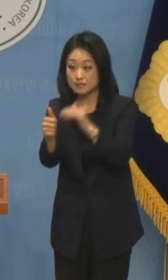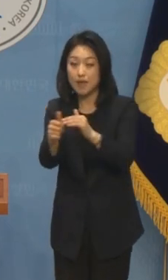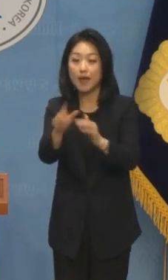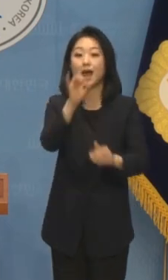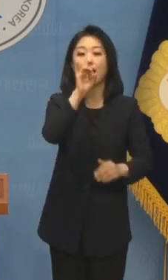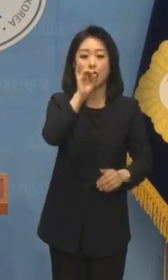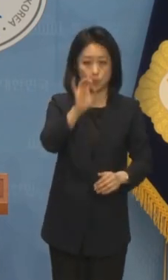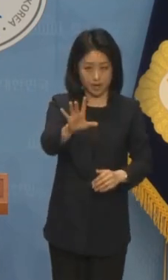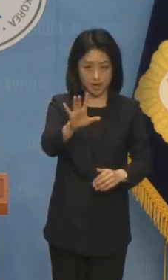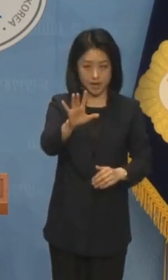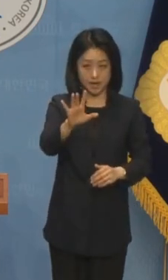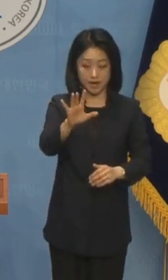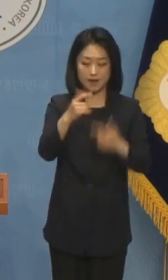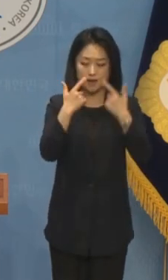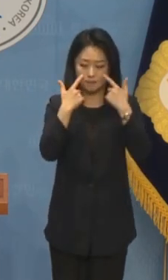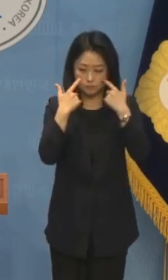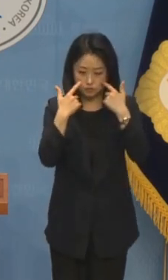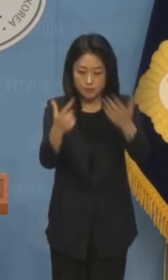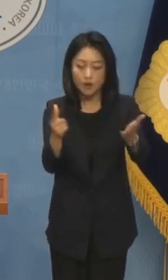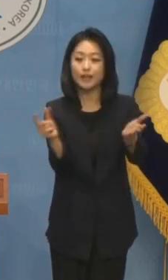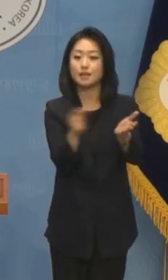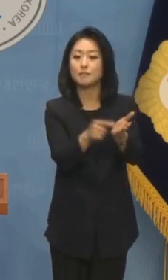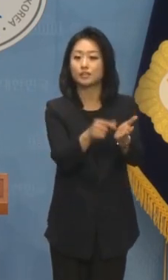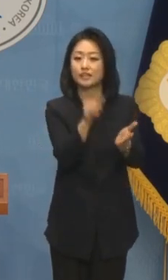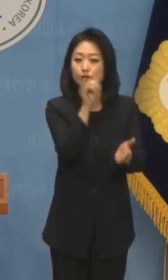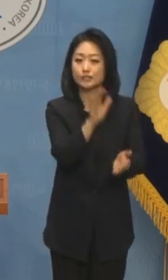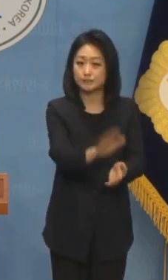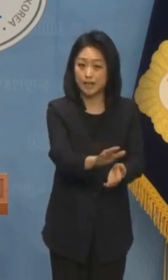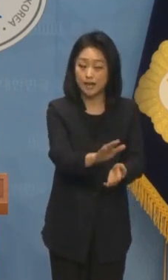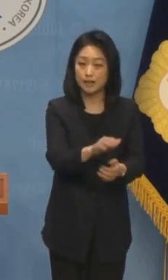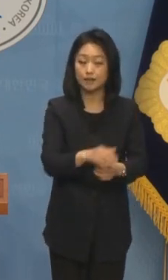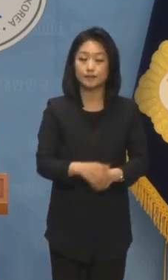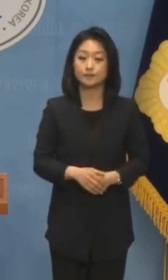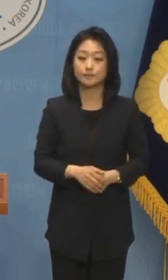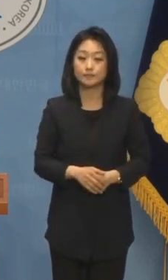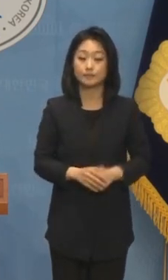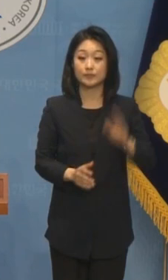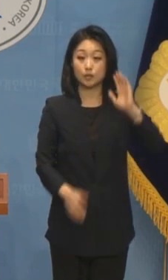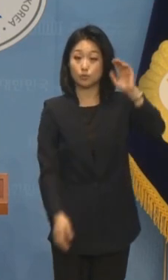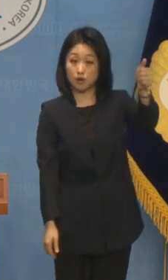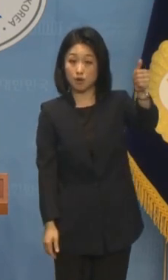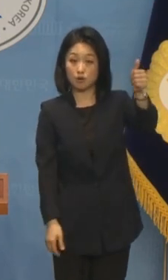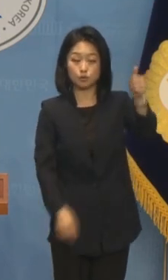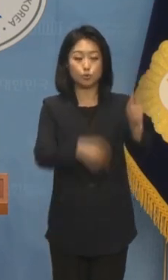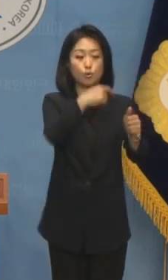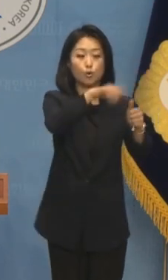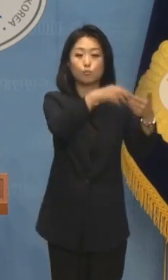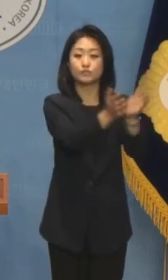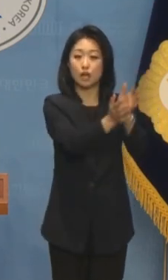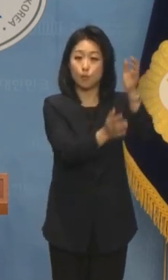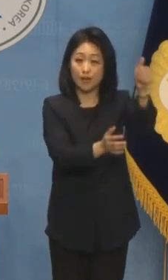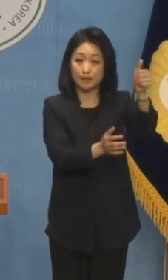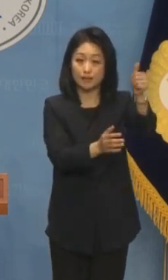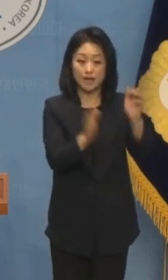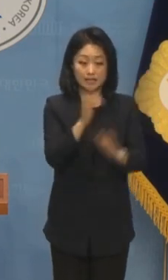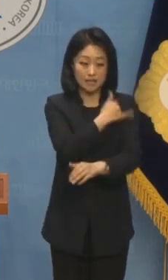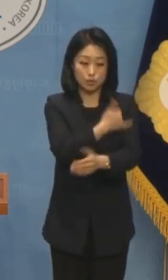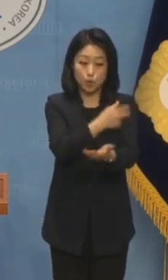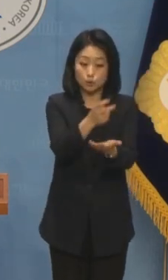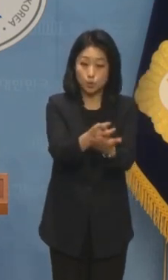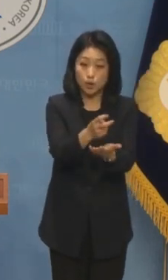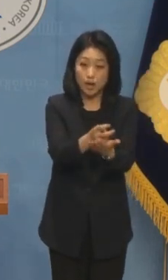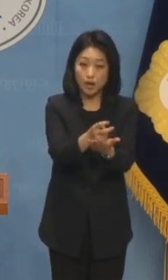아니 된다라고 분명히 명시한 바 있습니다. 정녕 대통령과 교육부 장관은 학생인권조례가